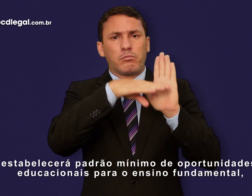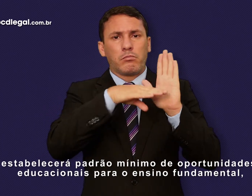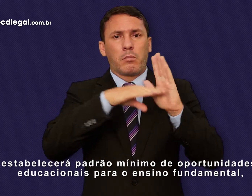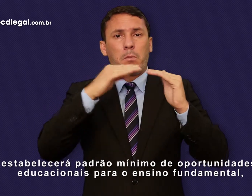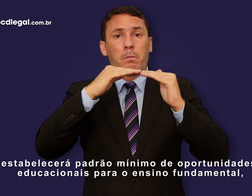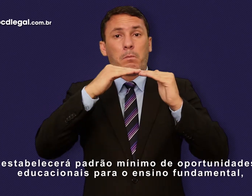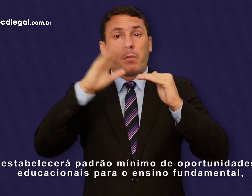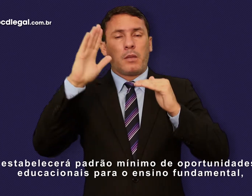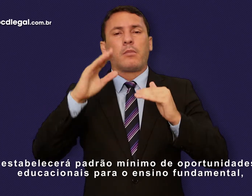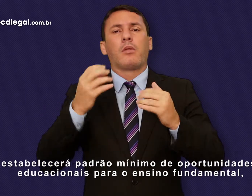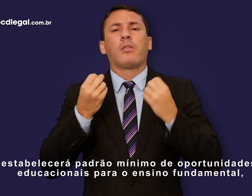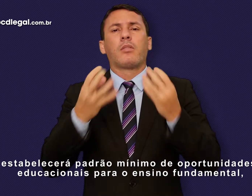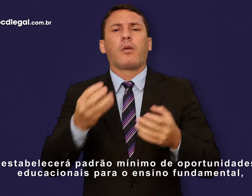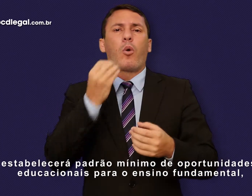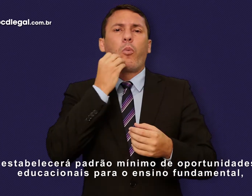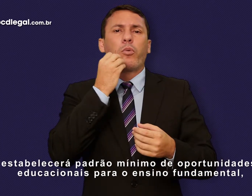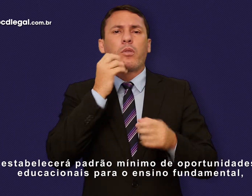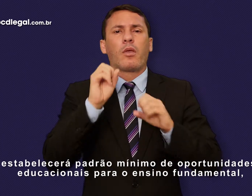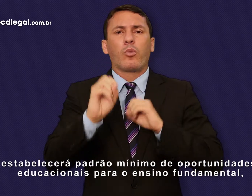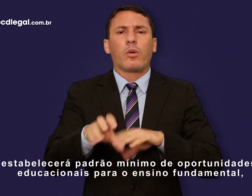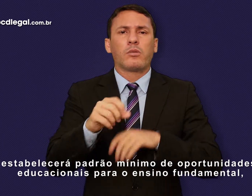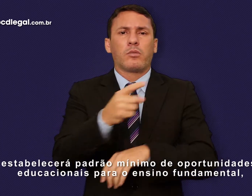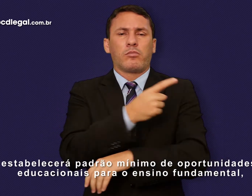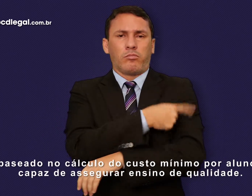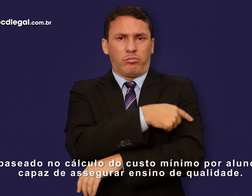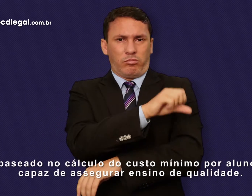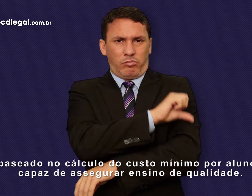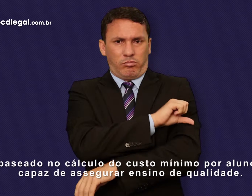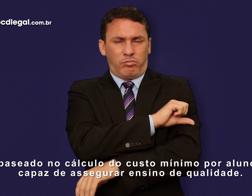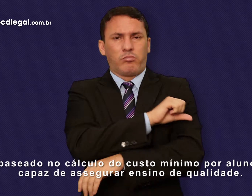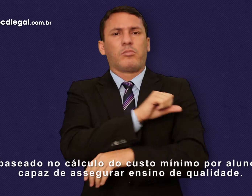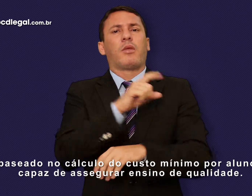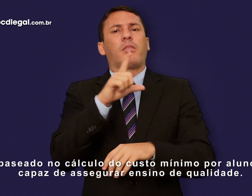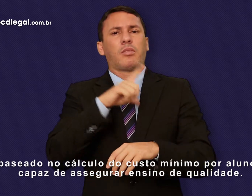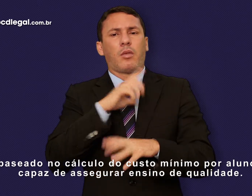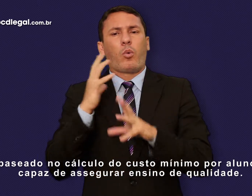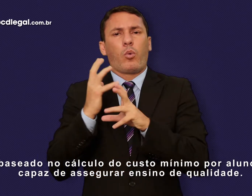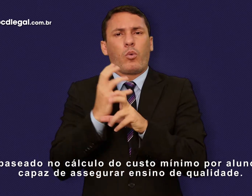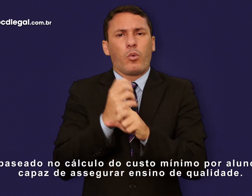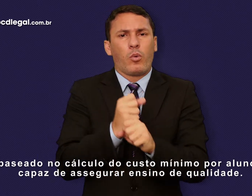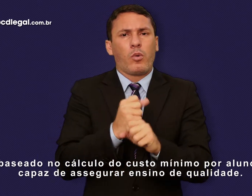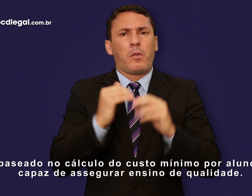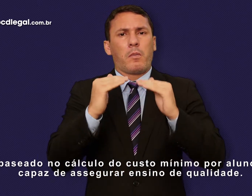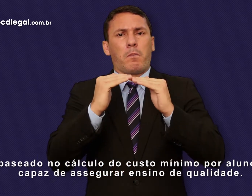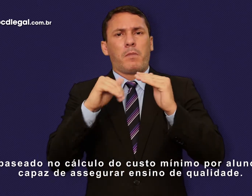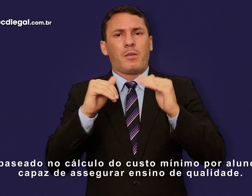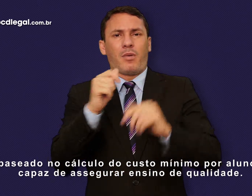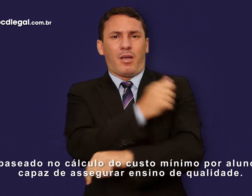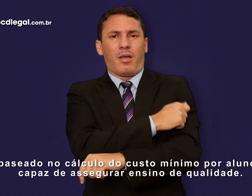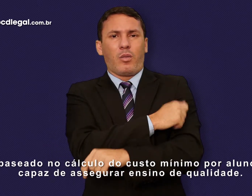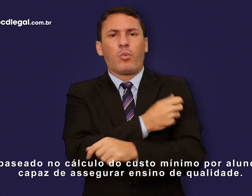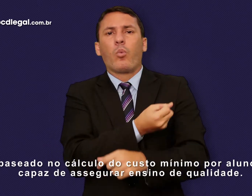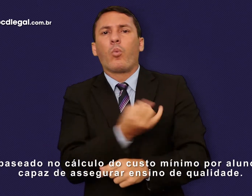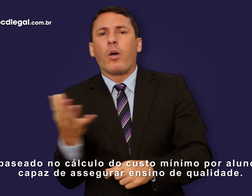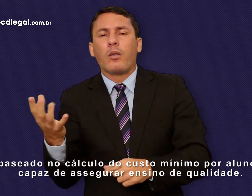de oportunidades educacionais para o ensino fundamental, baseado no cálculo do custo mínimo por aluno capaz de